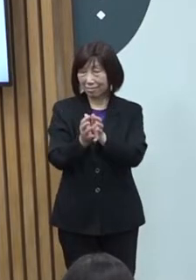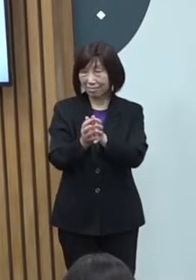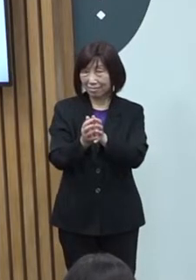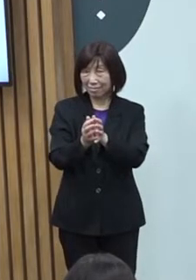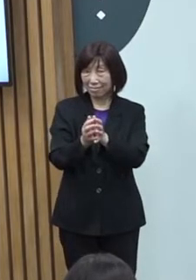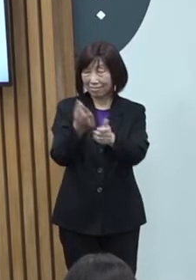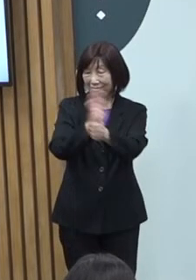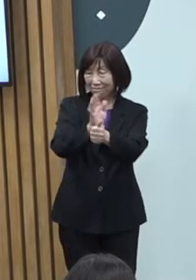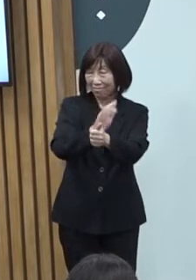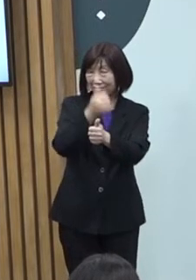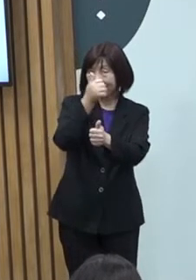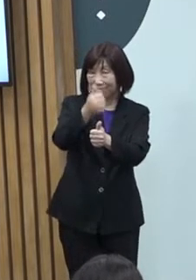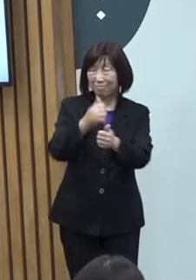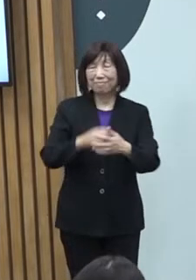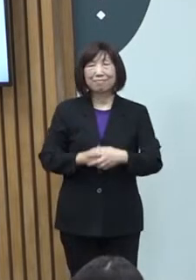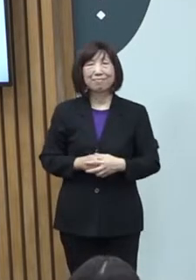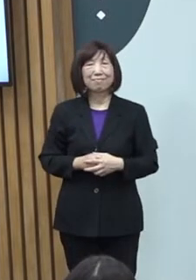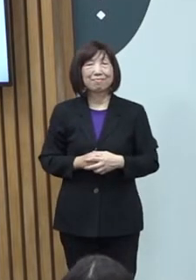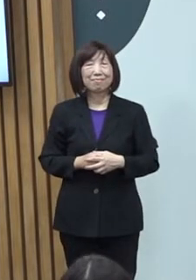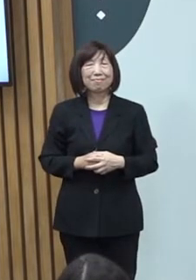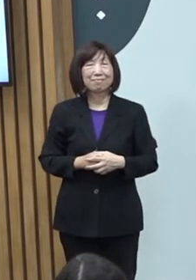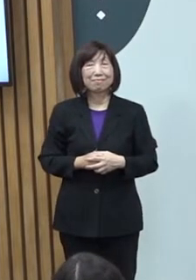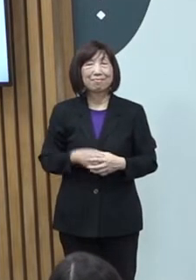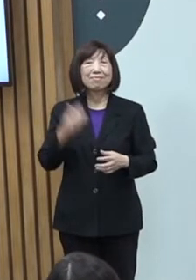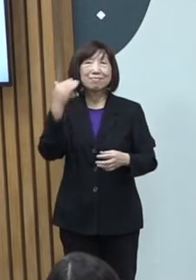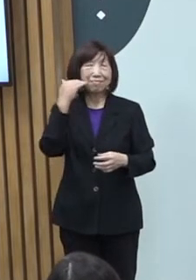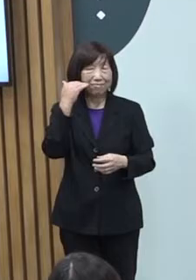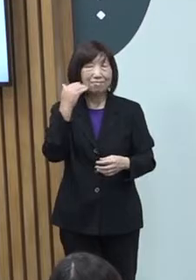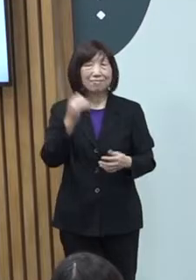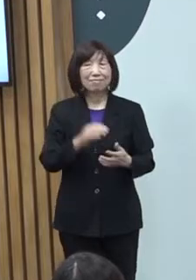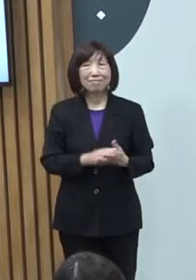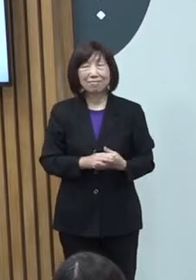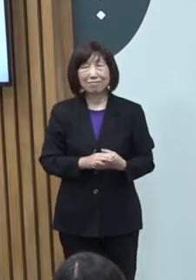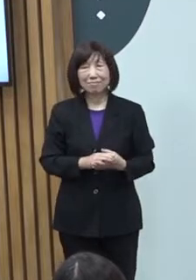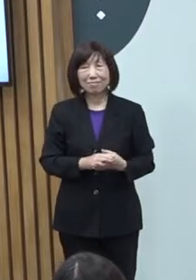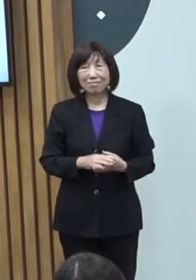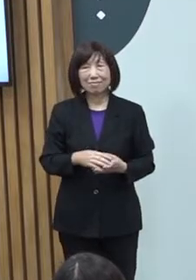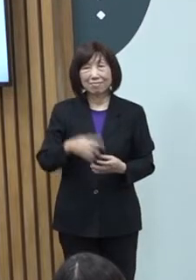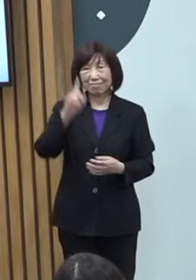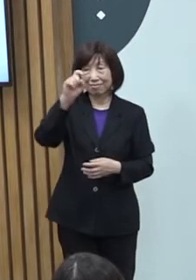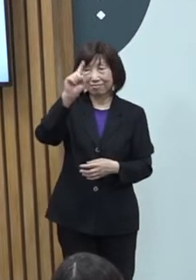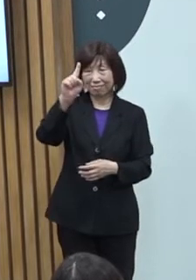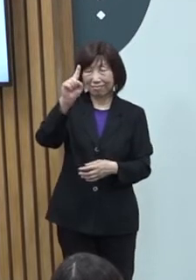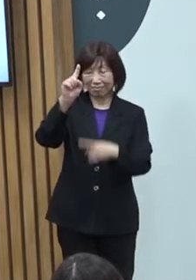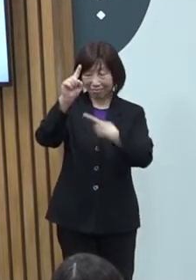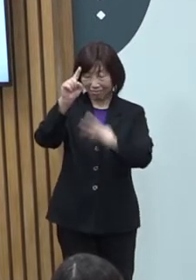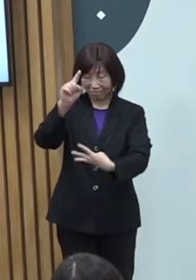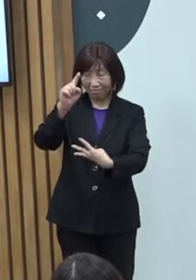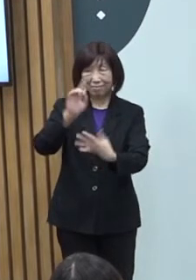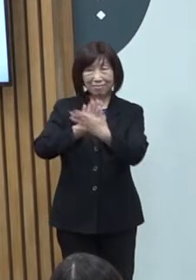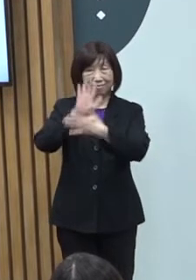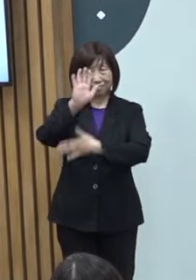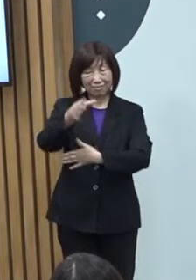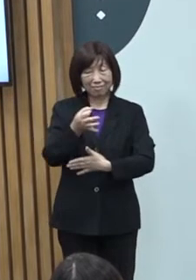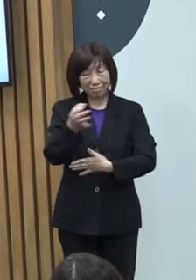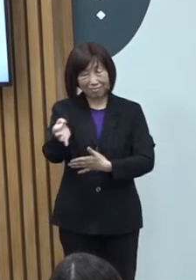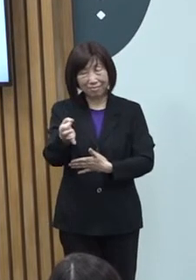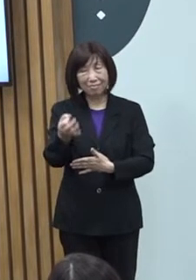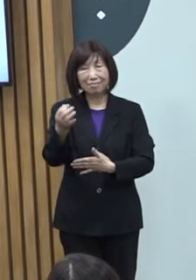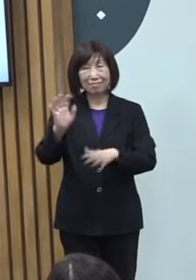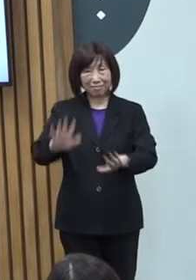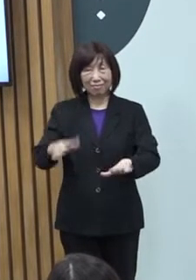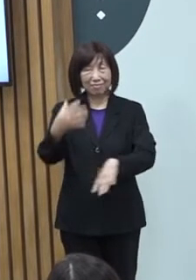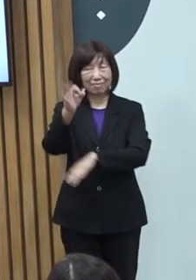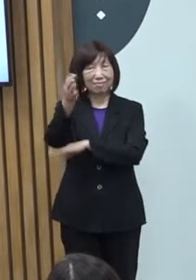个贴心的服务，就是说如果你4日以后才缴纳的话，财政部它也新增了